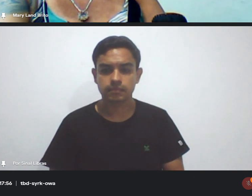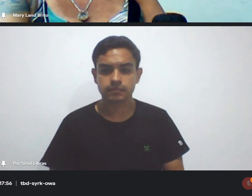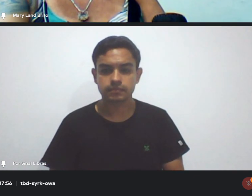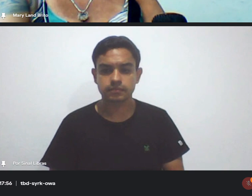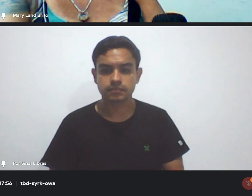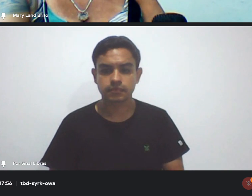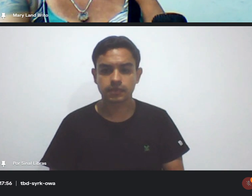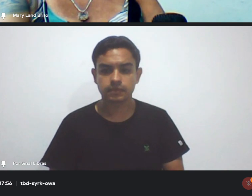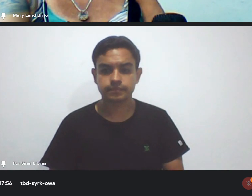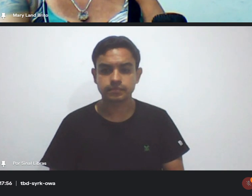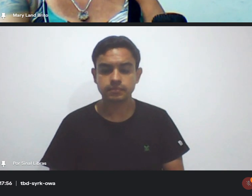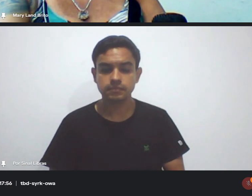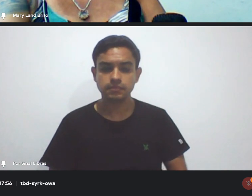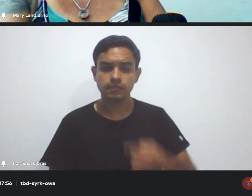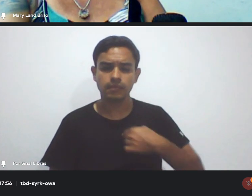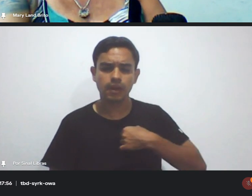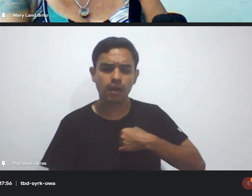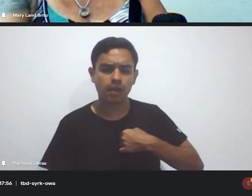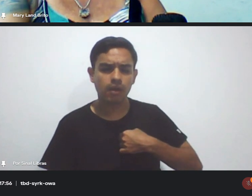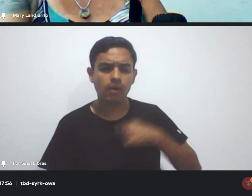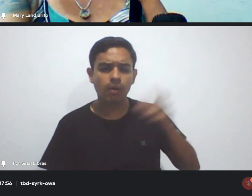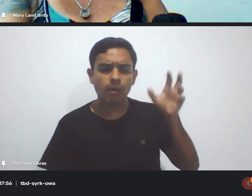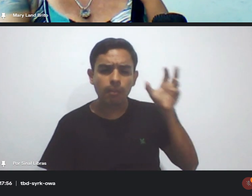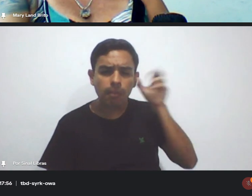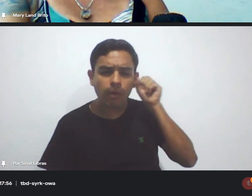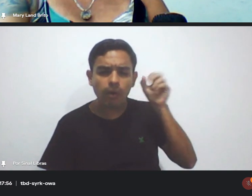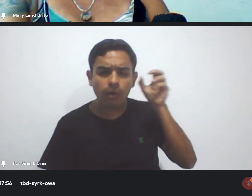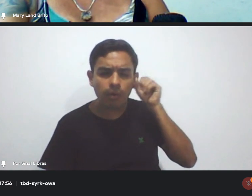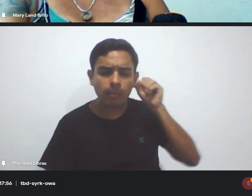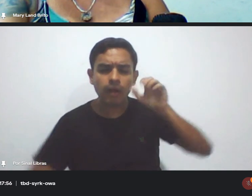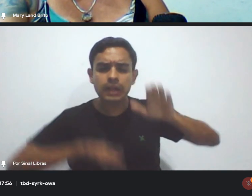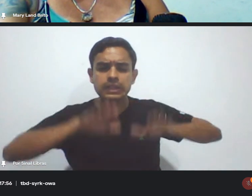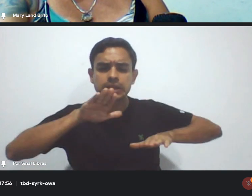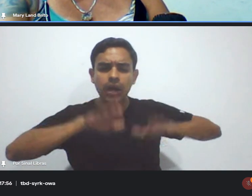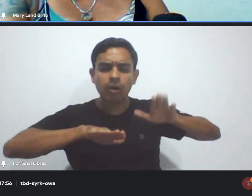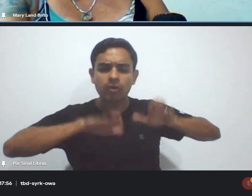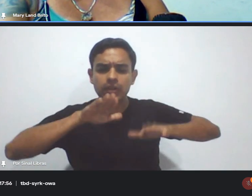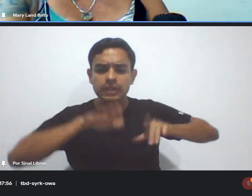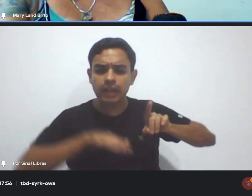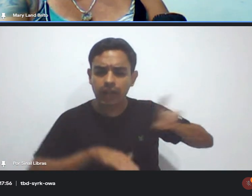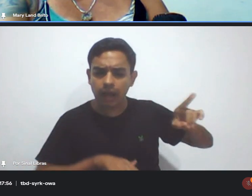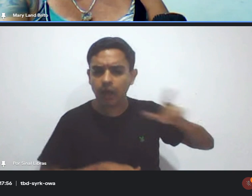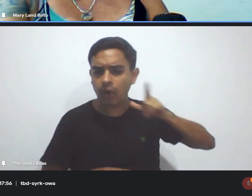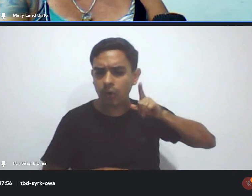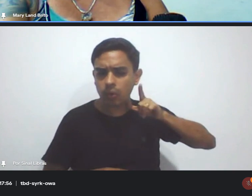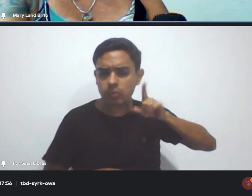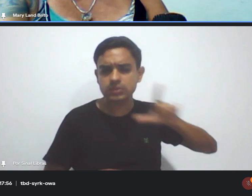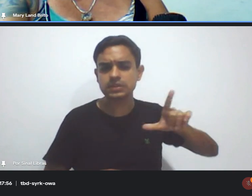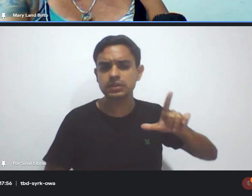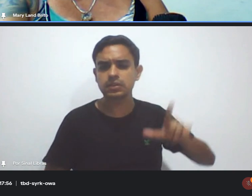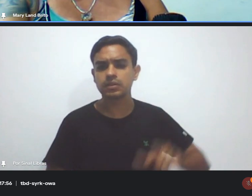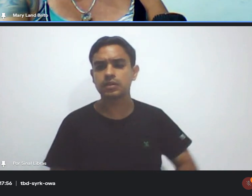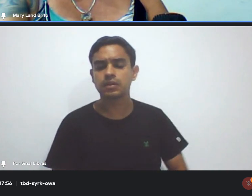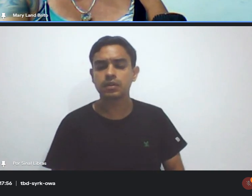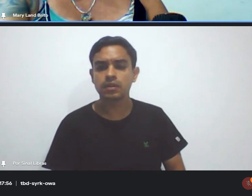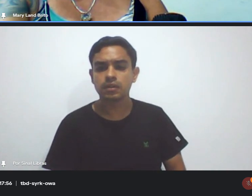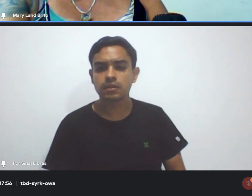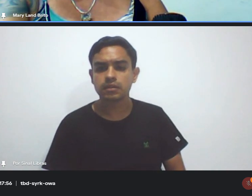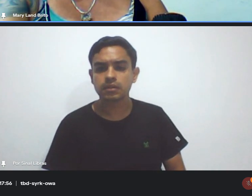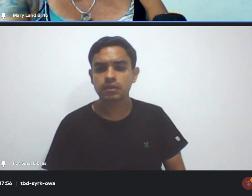Eu estou ouvindo, talvez ele tenha sido premiado dessa vez, né? Meu amigo, pode